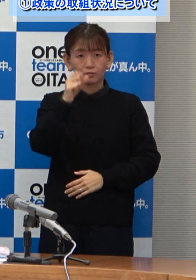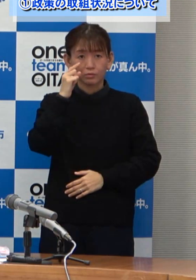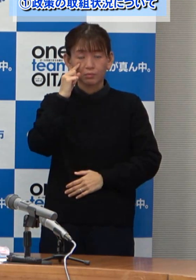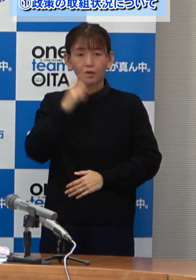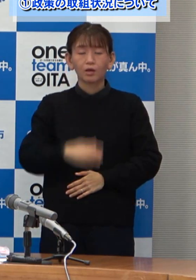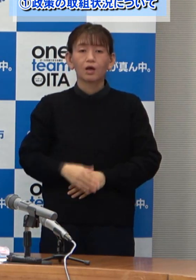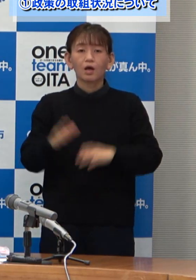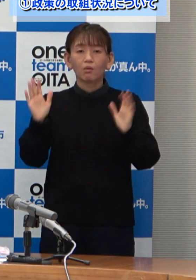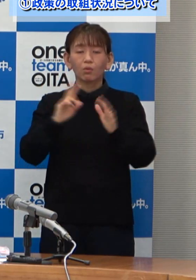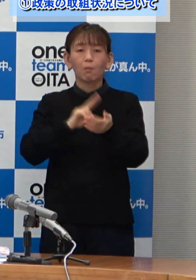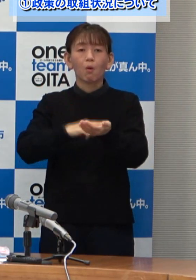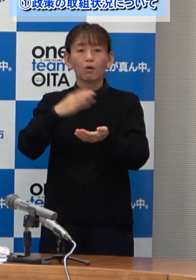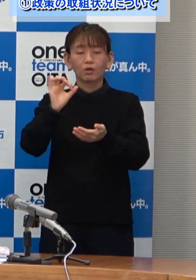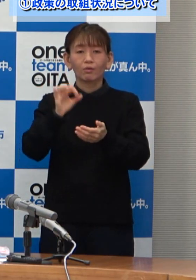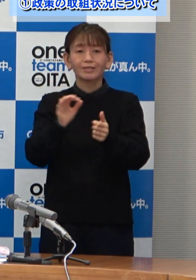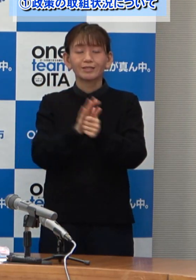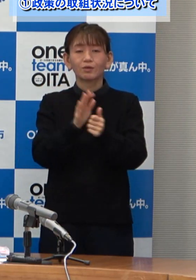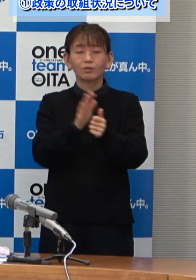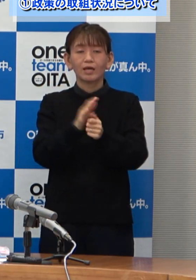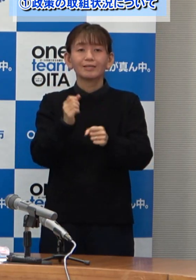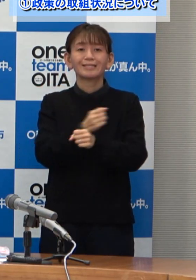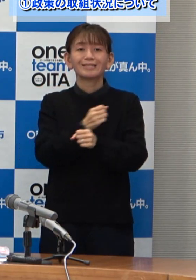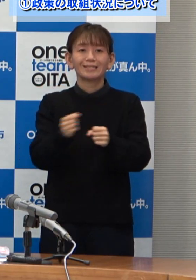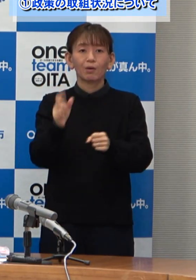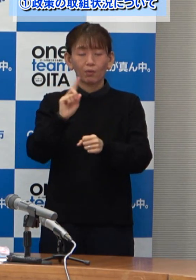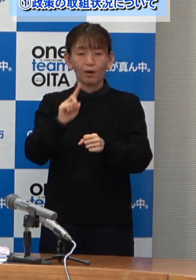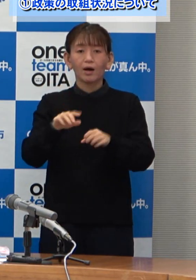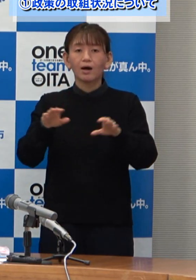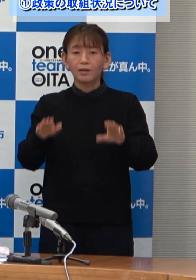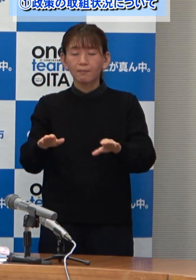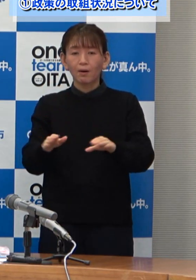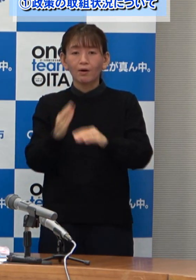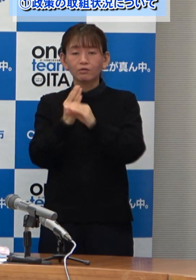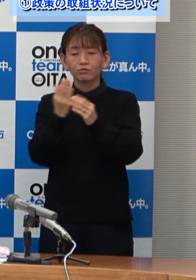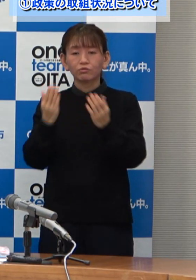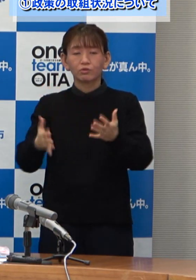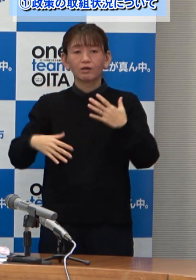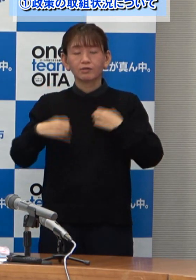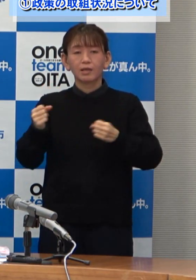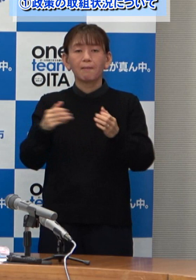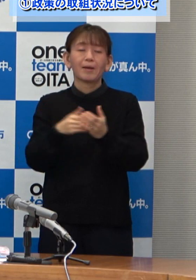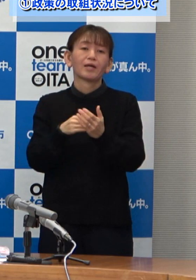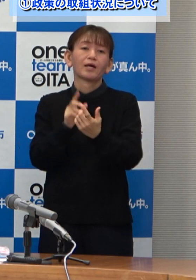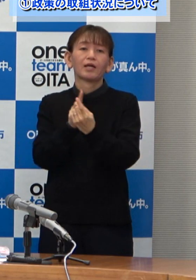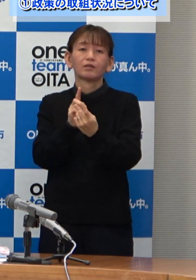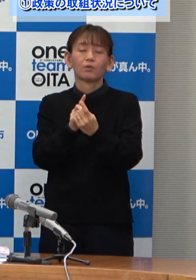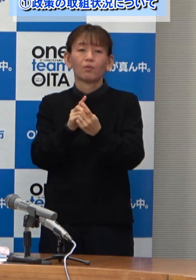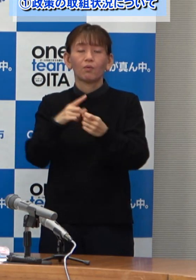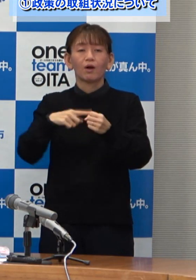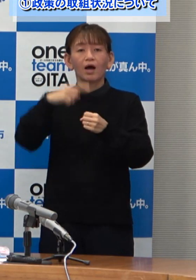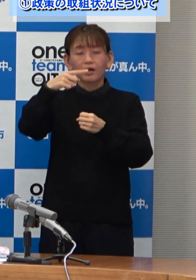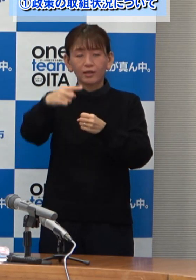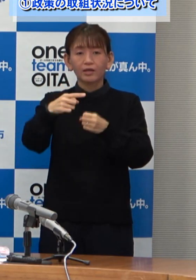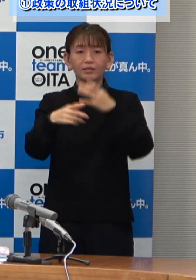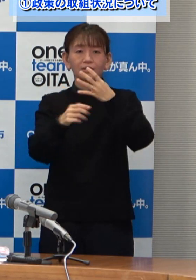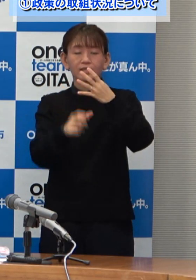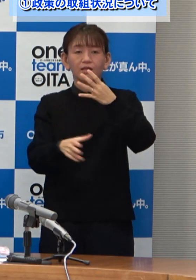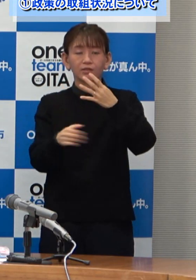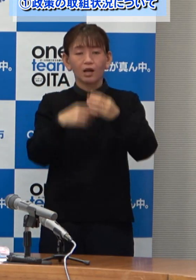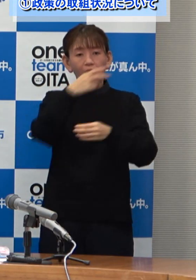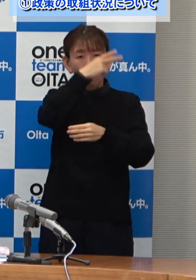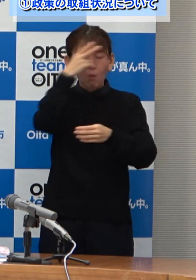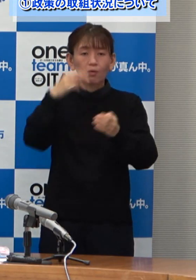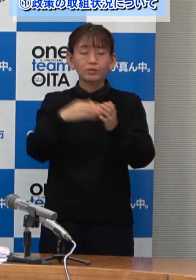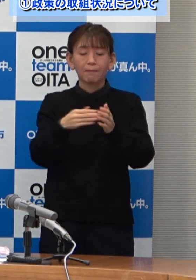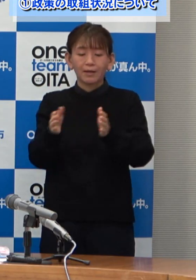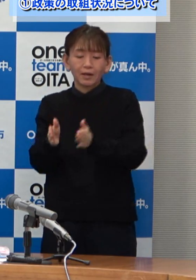費女性事業ですが現在中学生までを対象としているのをえ来年4月来年度から高校生まで